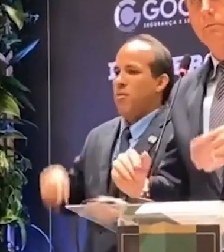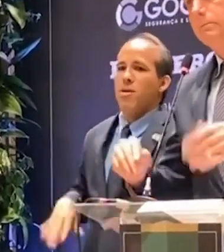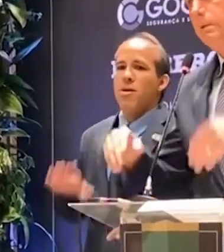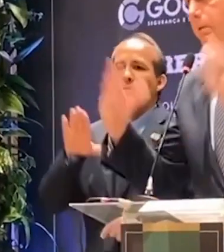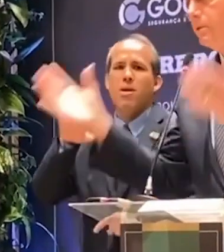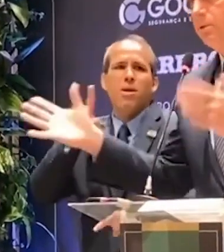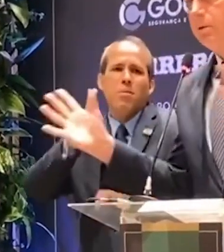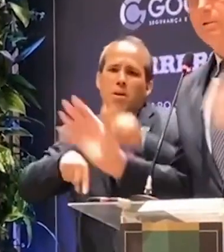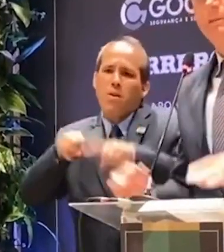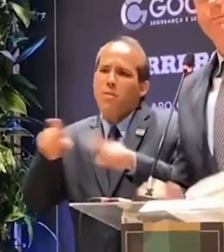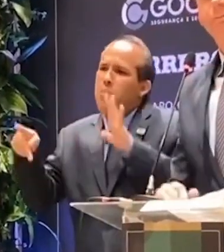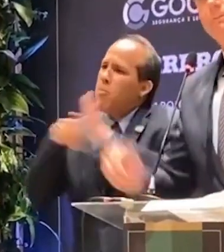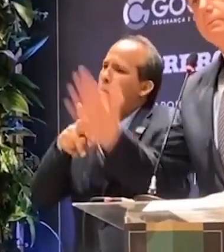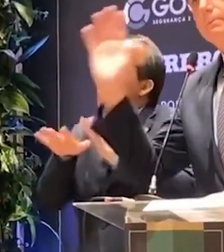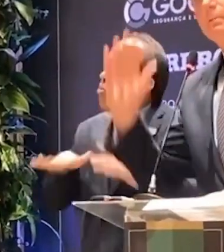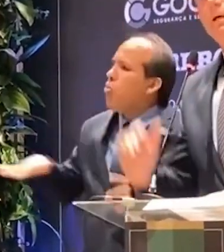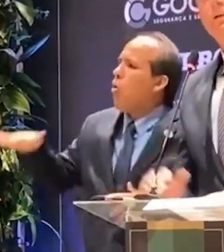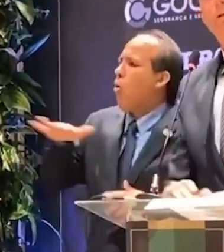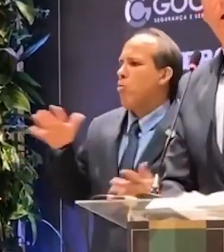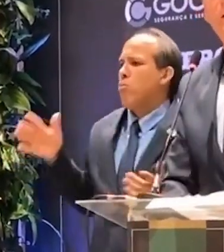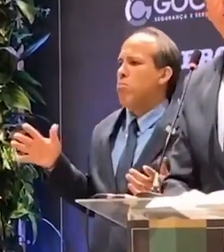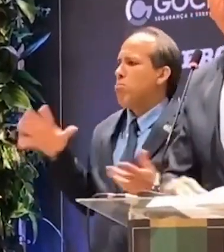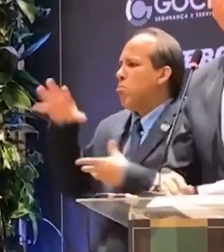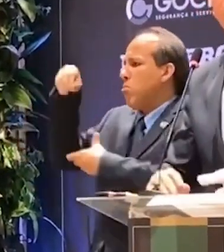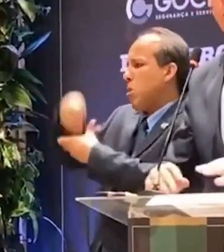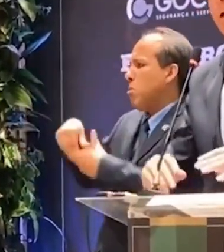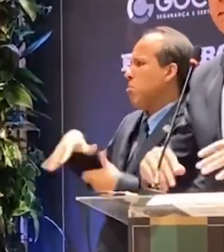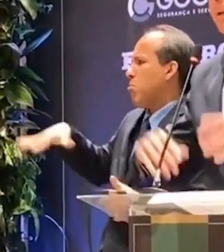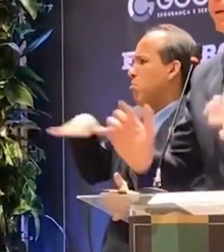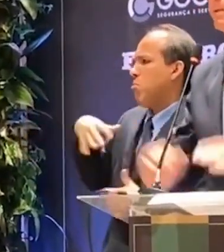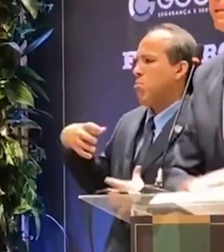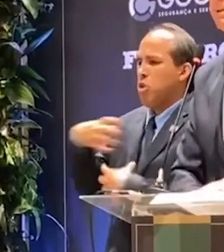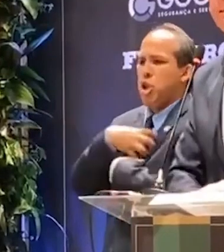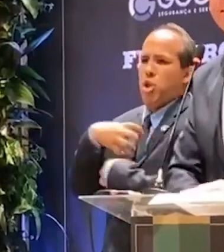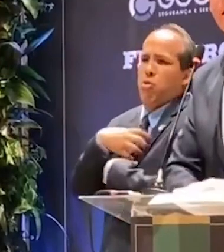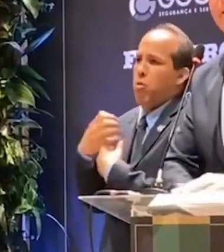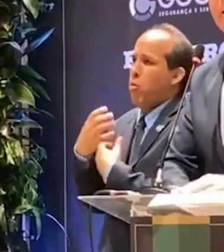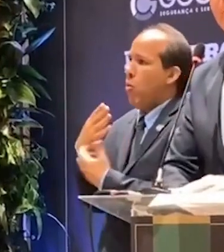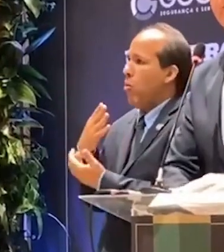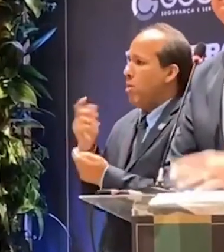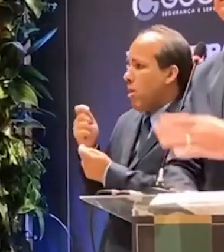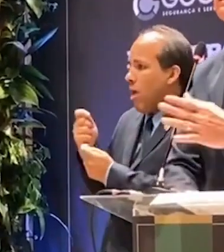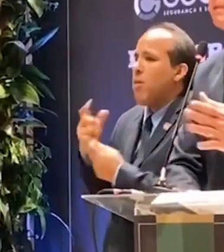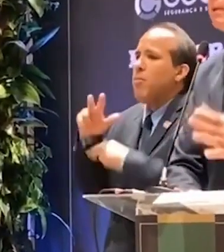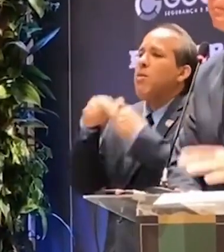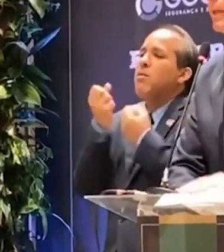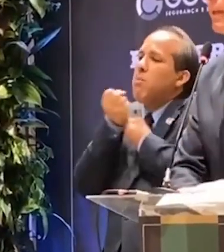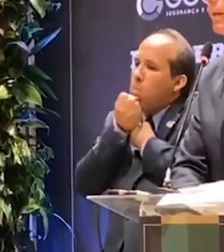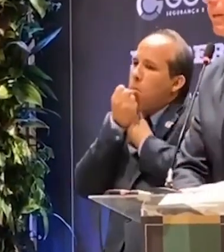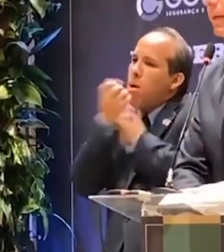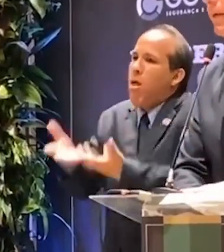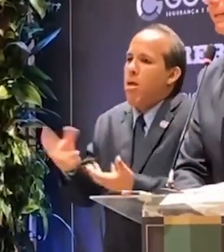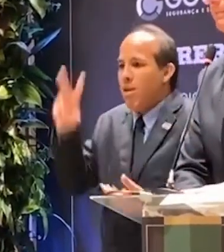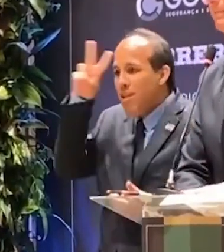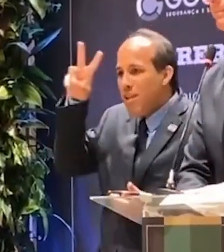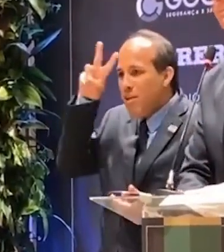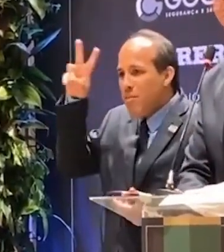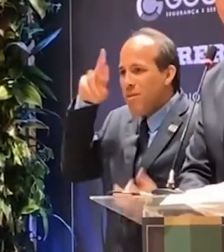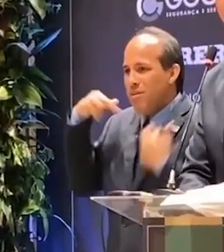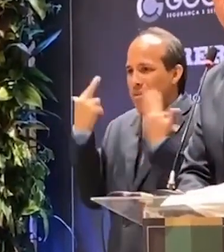é um ambiente nosso, né? Um canto lá, até para a gente extravasar. Vocês lembram da sessão